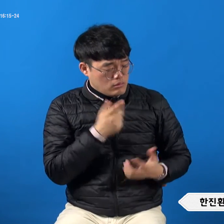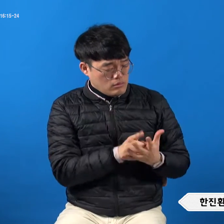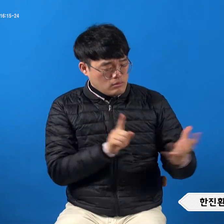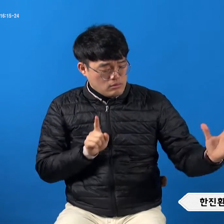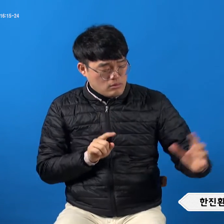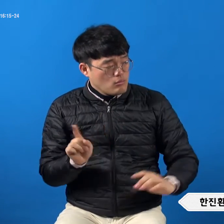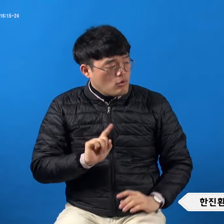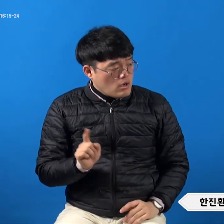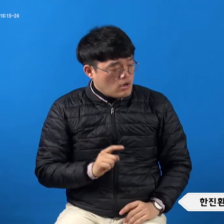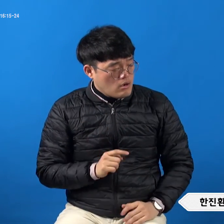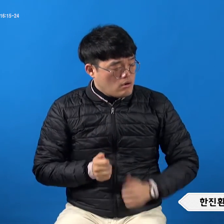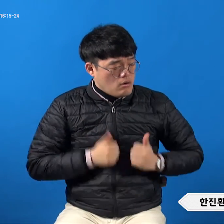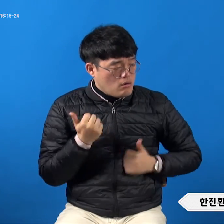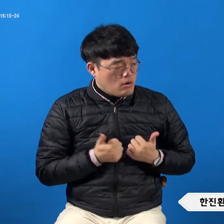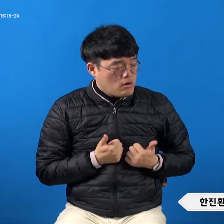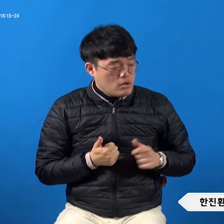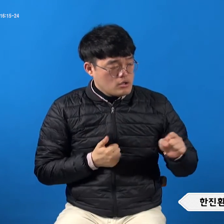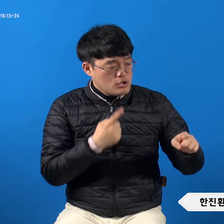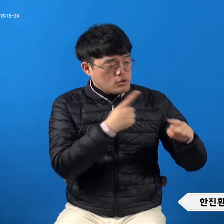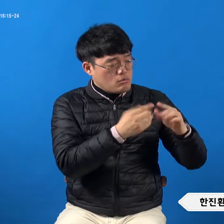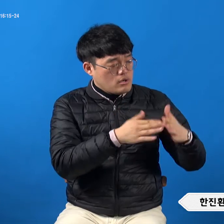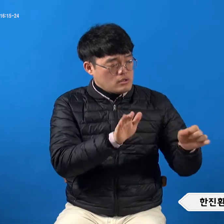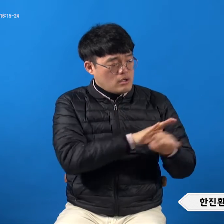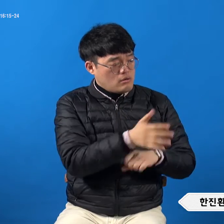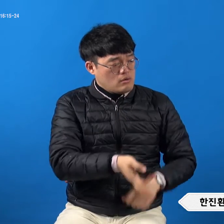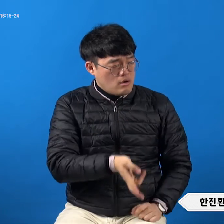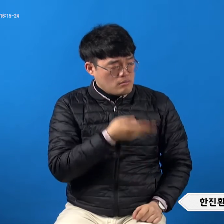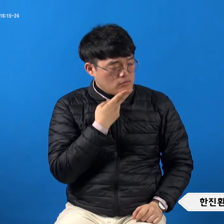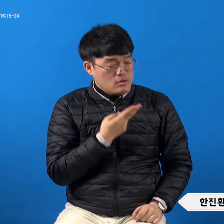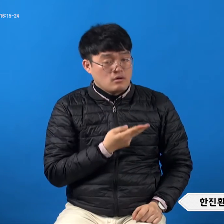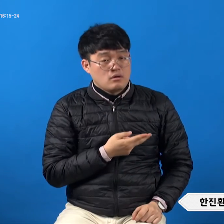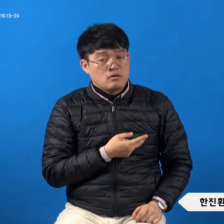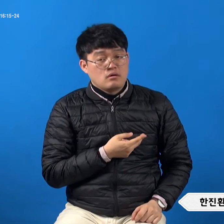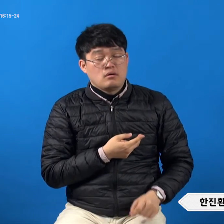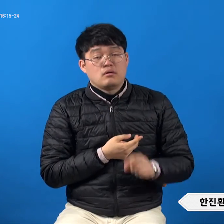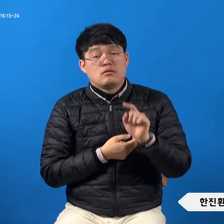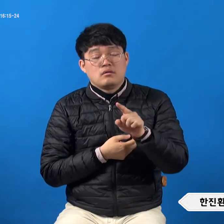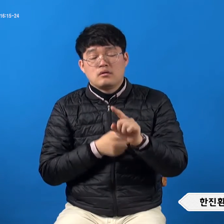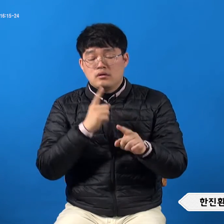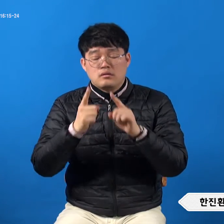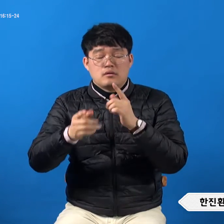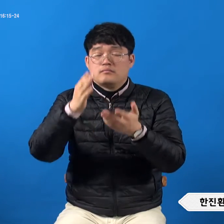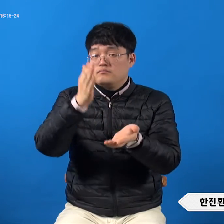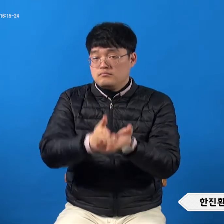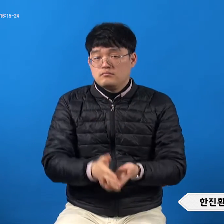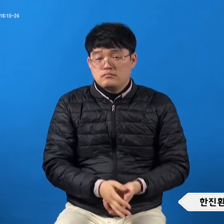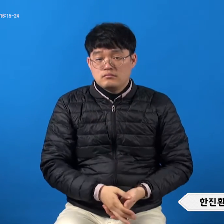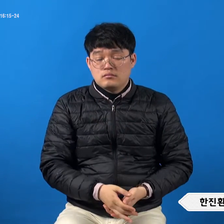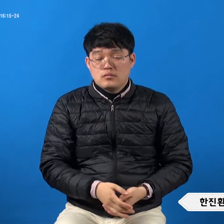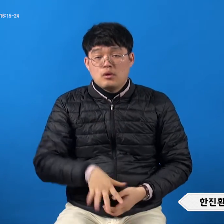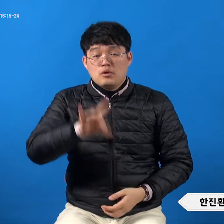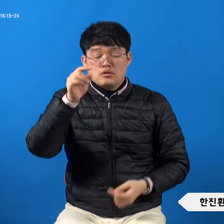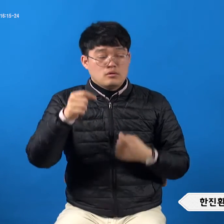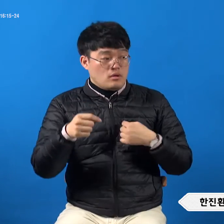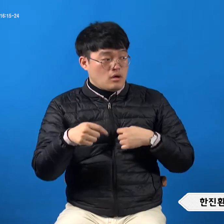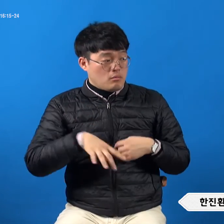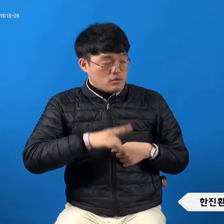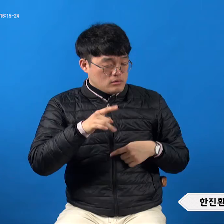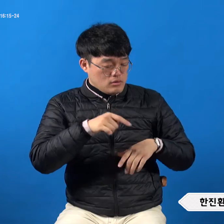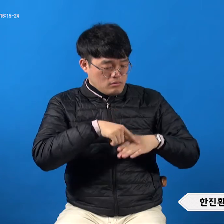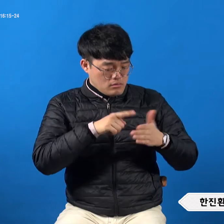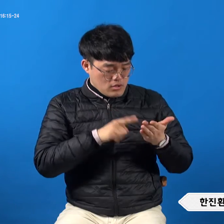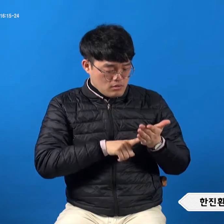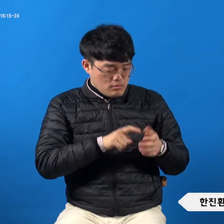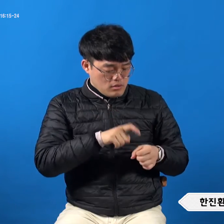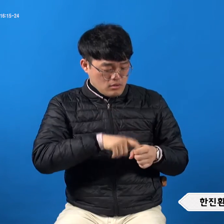왕따 시키고 왜 이러는 거야? 이 교회는 왜 사랑이 이렇게 없어? 절대로 그런 소리 하지 마십시오. 당신이